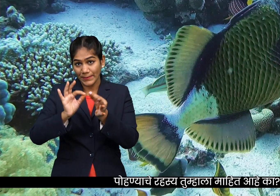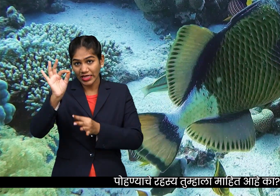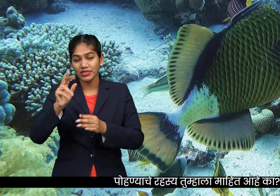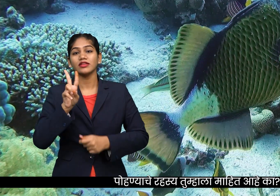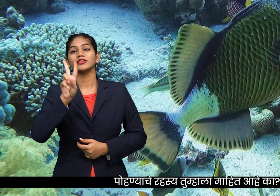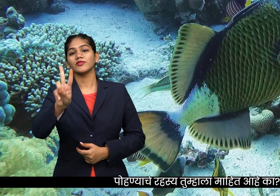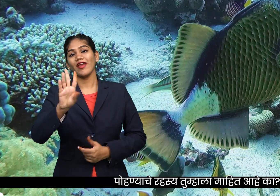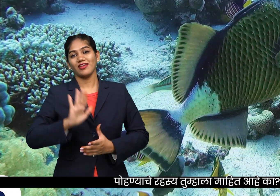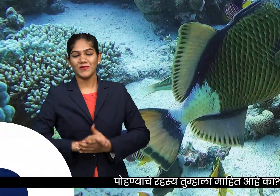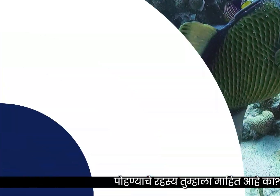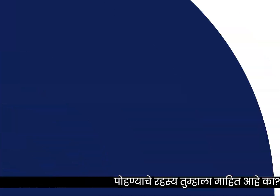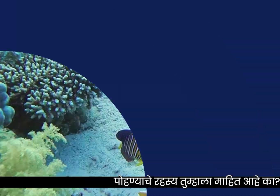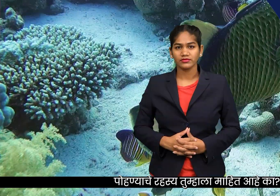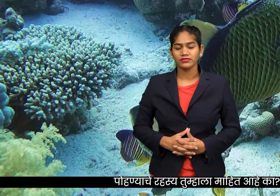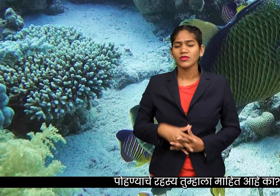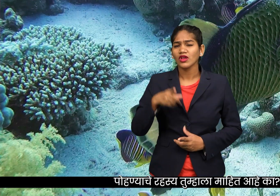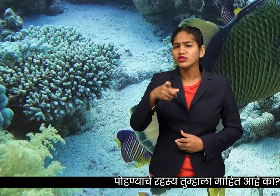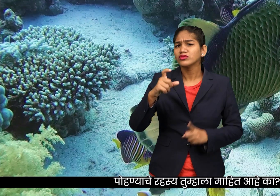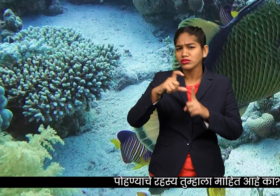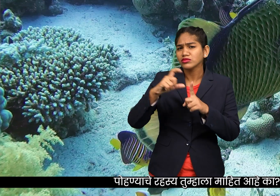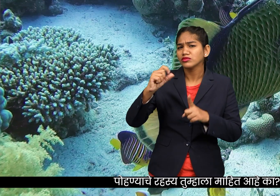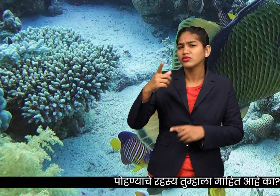पोहण्याचे रहस्य तुम्हाला माहीत आहे का?